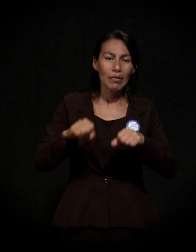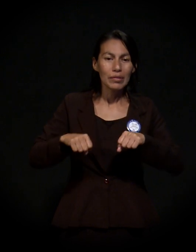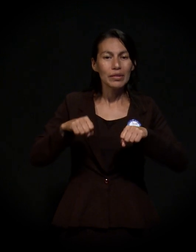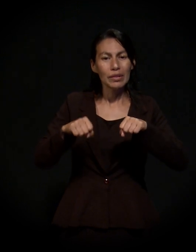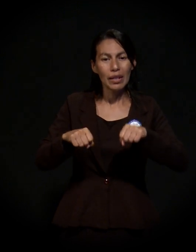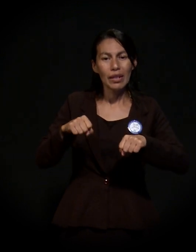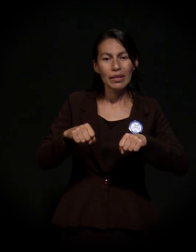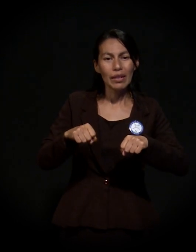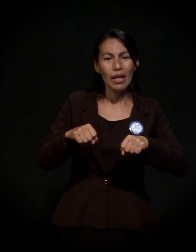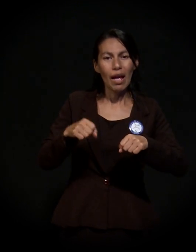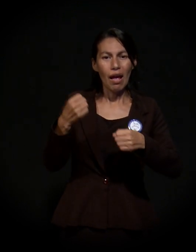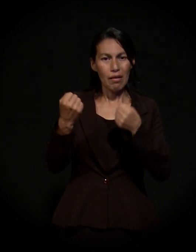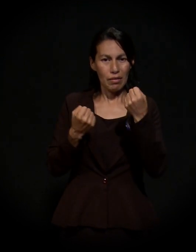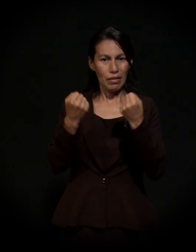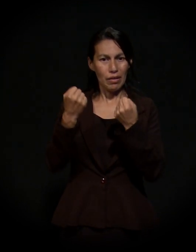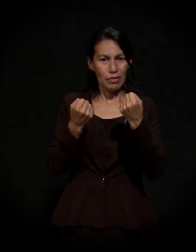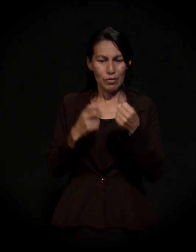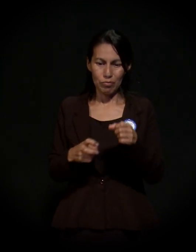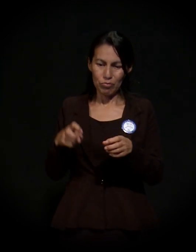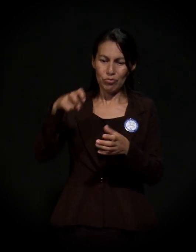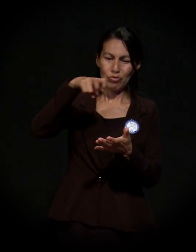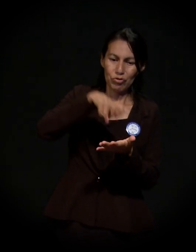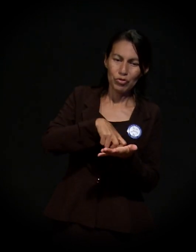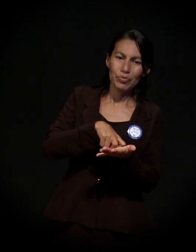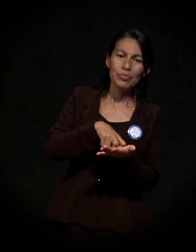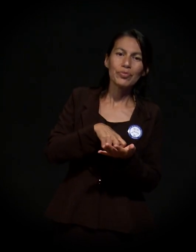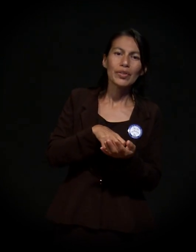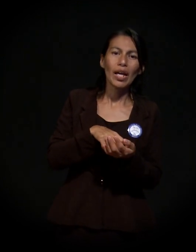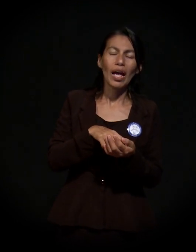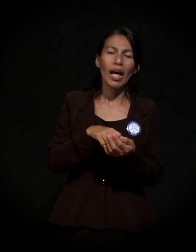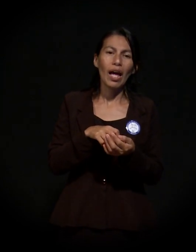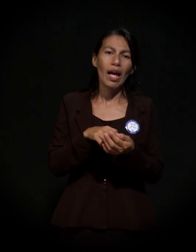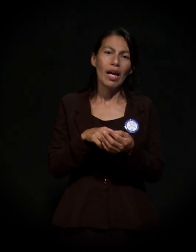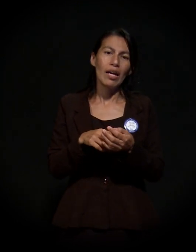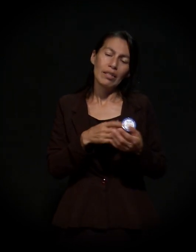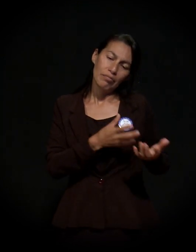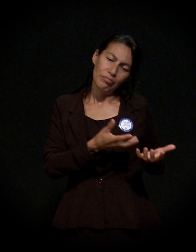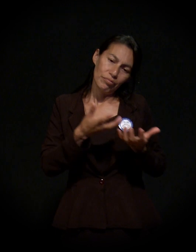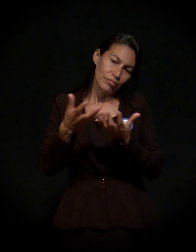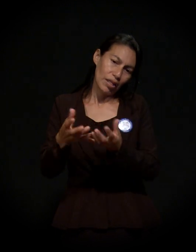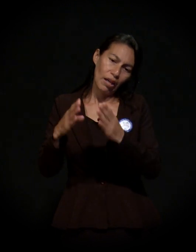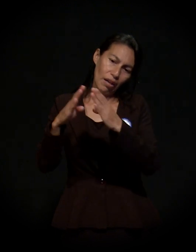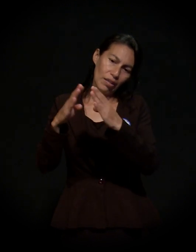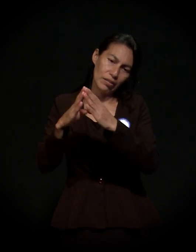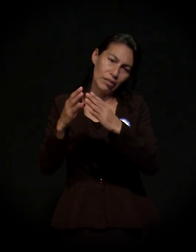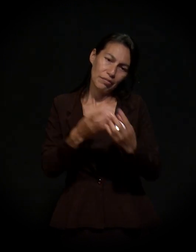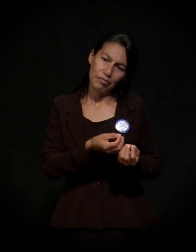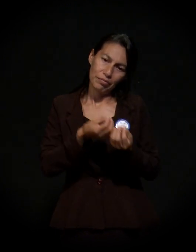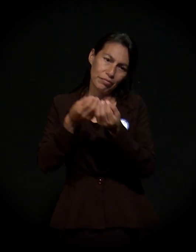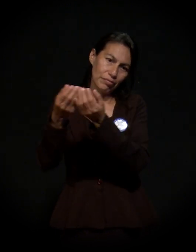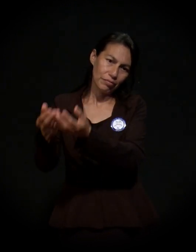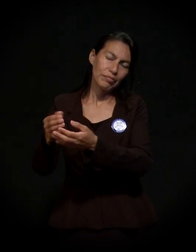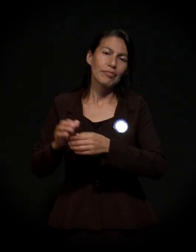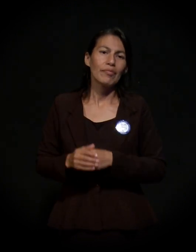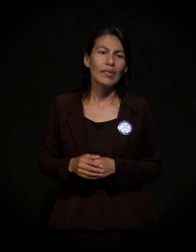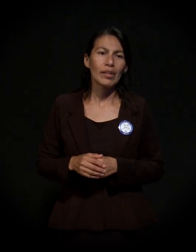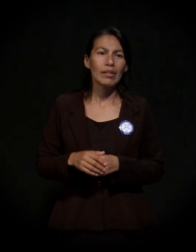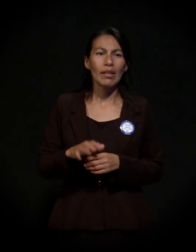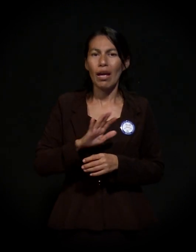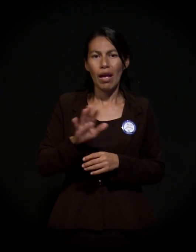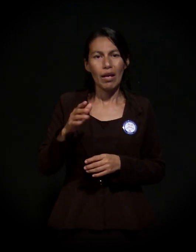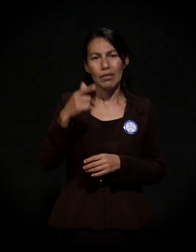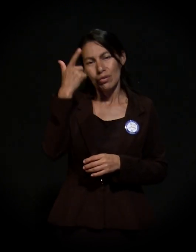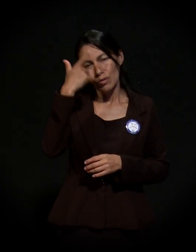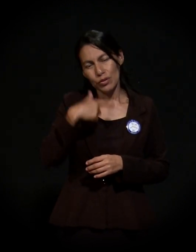subimos la bicicleta a la cajuela del carro y la llevé a su casa porque ya era noche. Y pues es